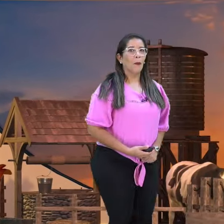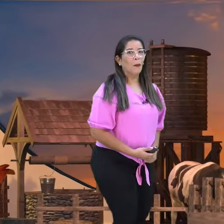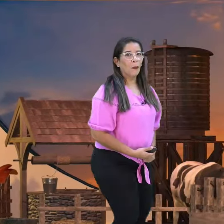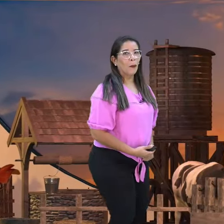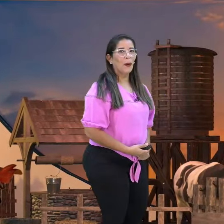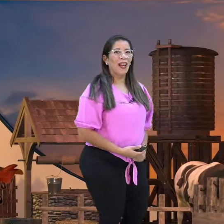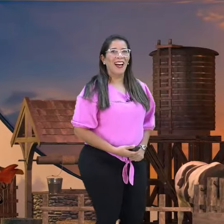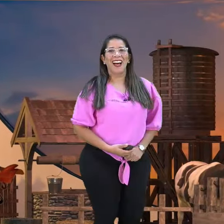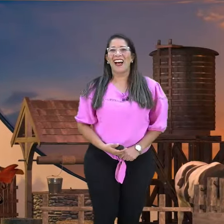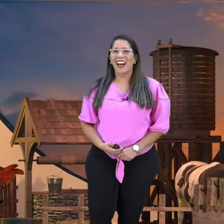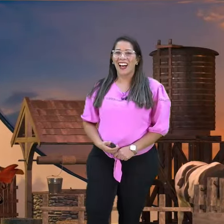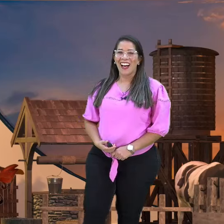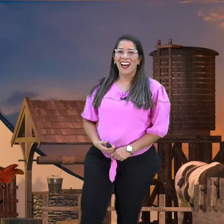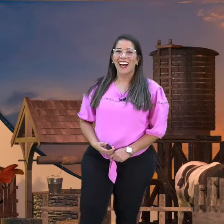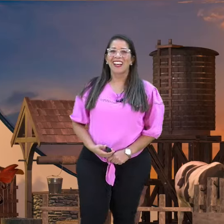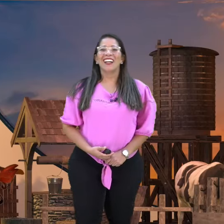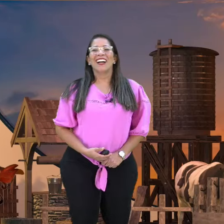cenário.